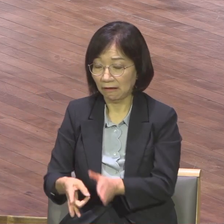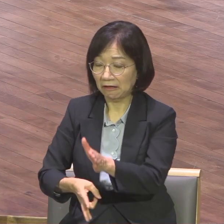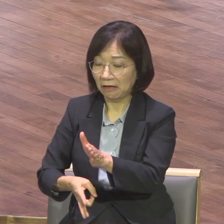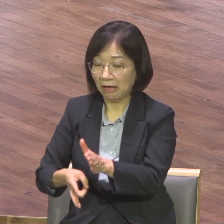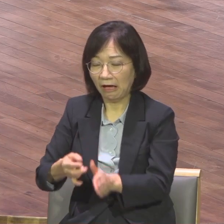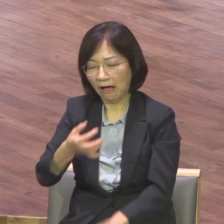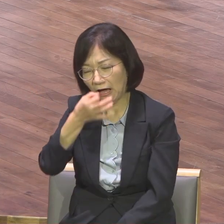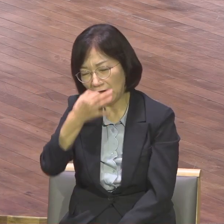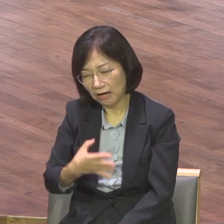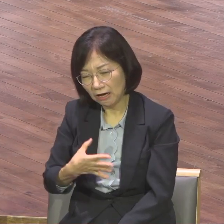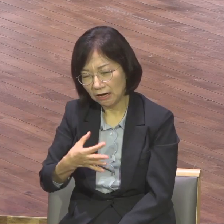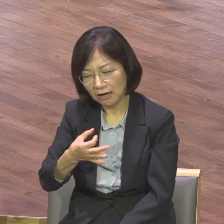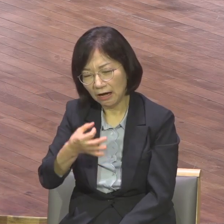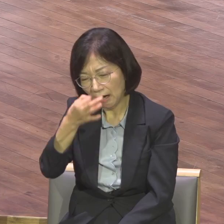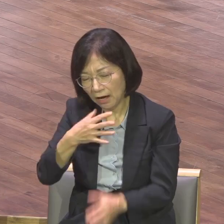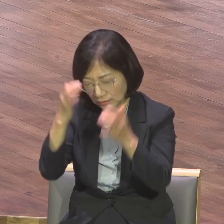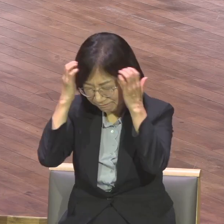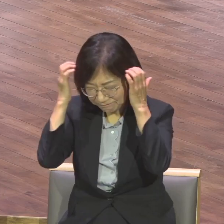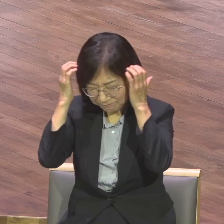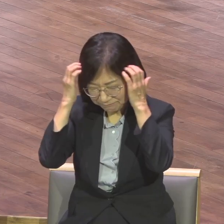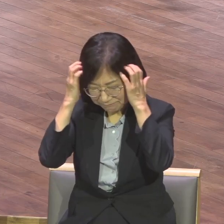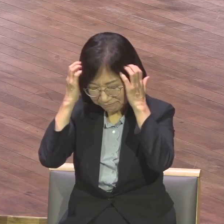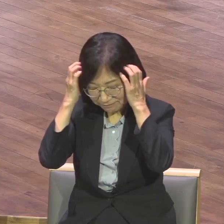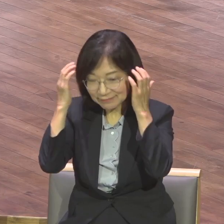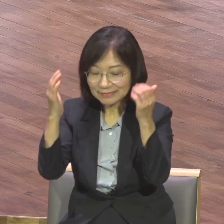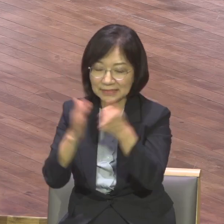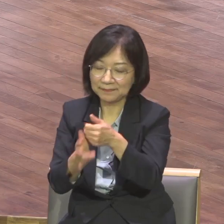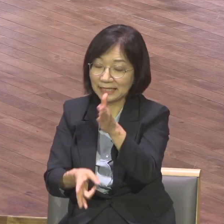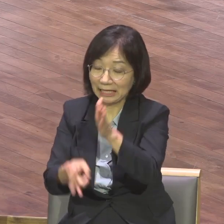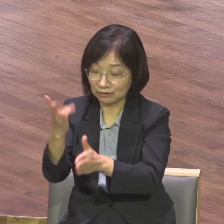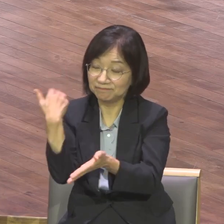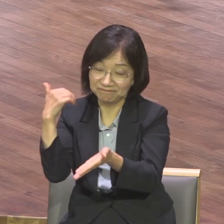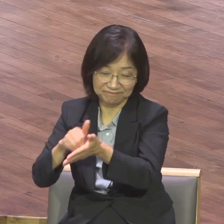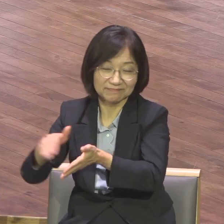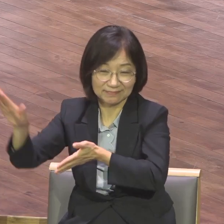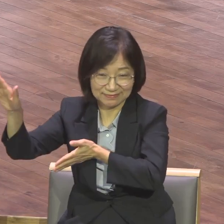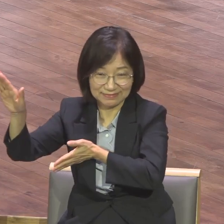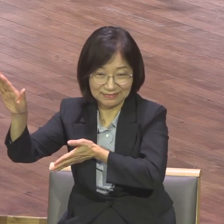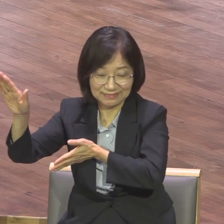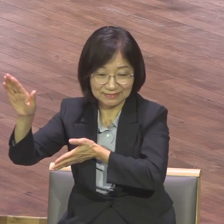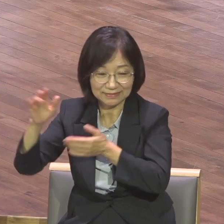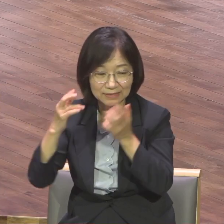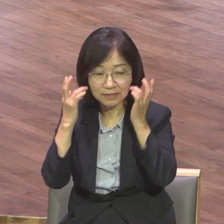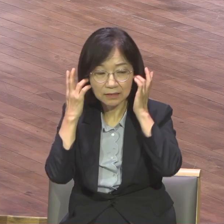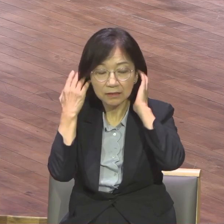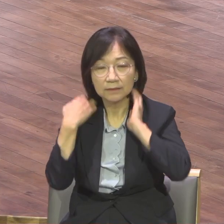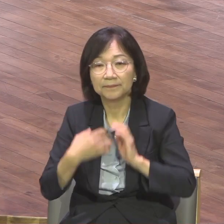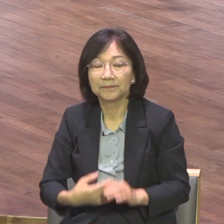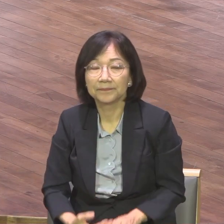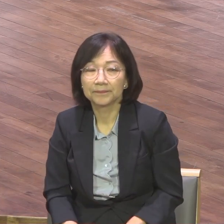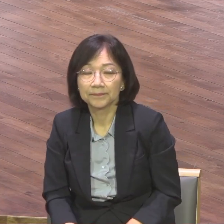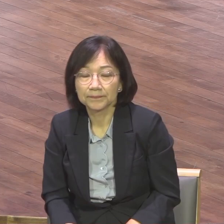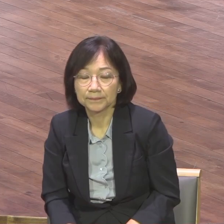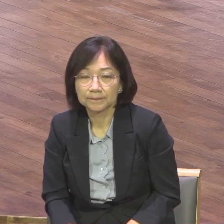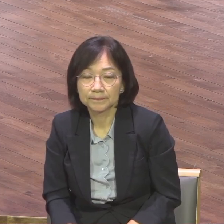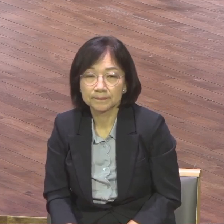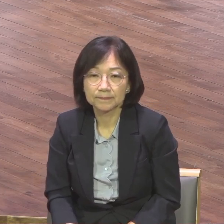너무 힘드니까 너무 고생되니까 그냥 돌아가 버렸어요. 여기서 우리가 한 가지 붙잡아야 될 것이